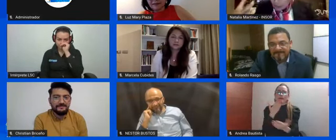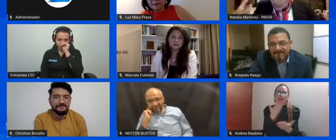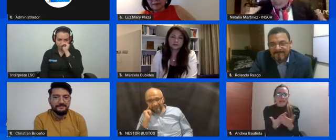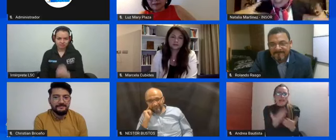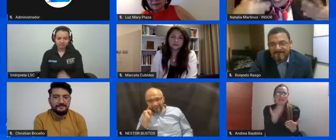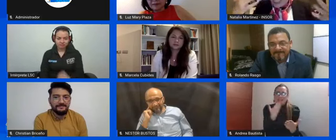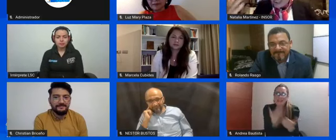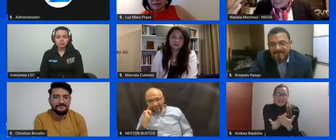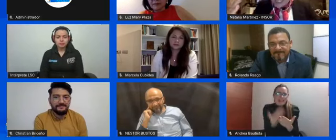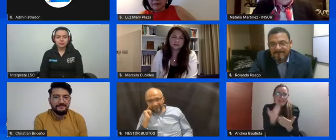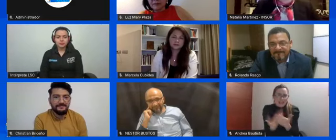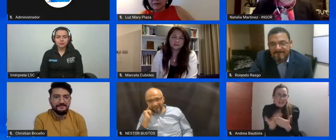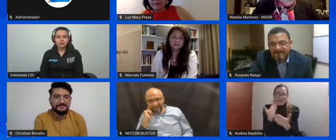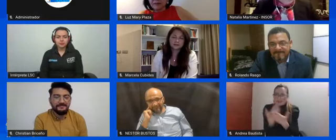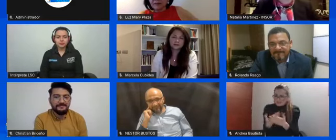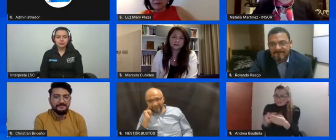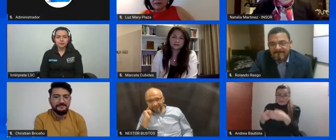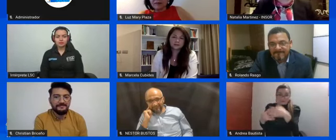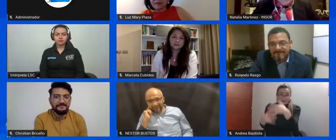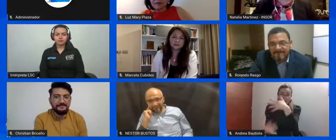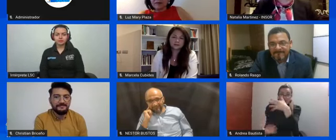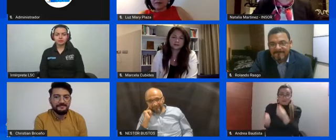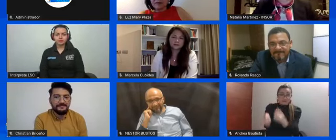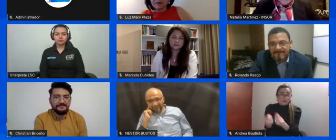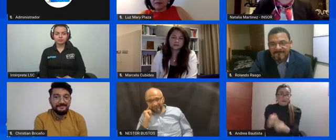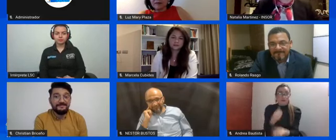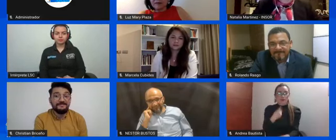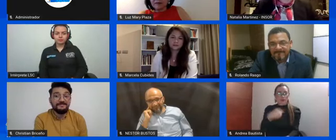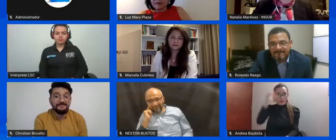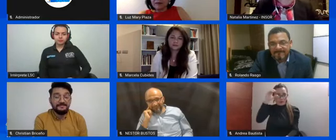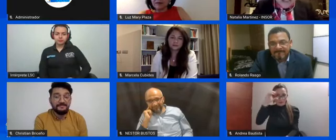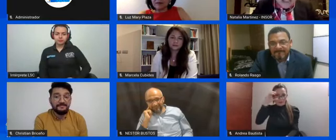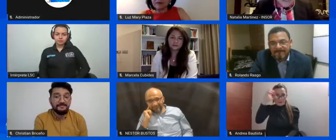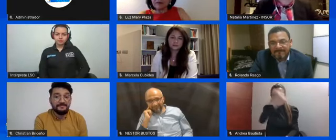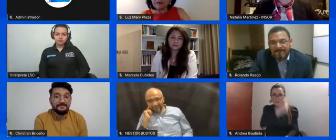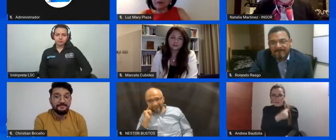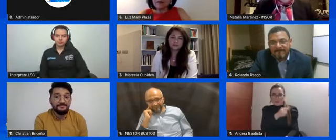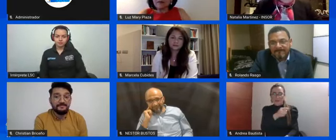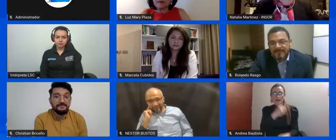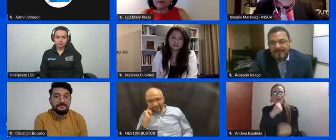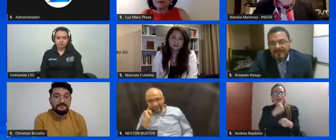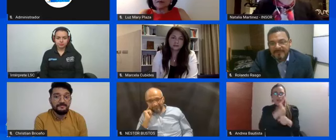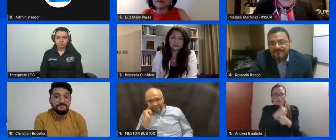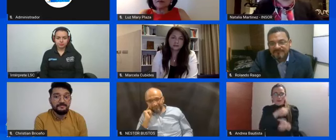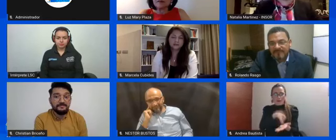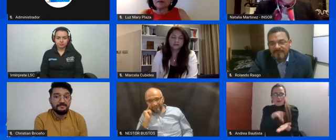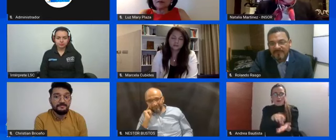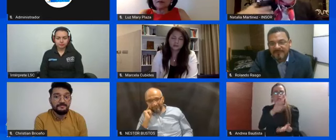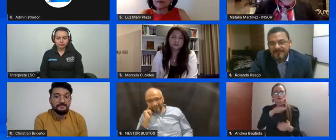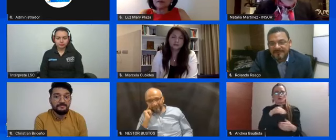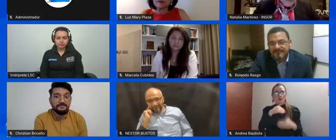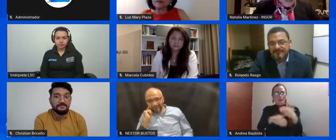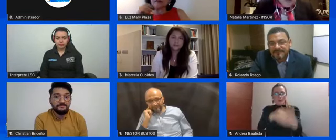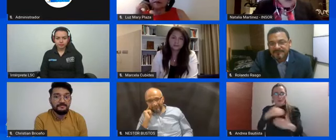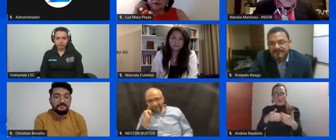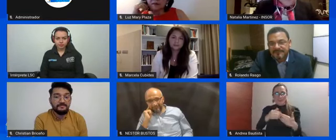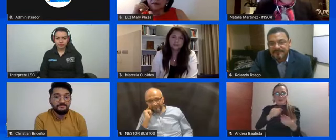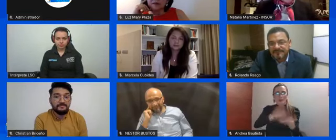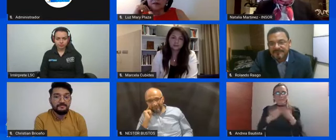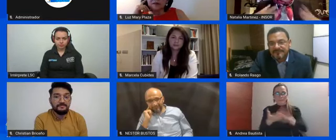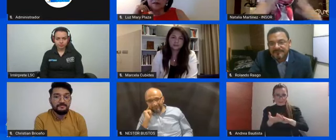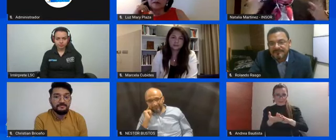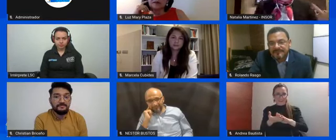reconocimiento. Destacaban de Marcela también el tema del trabajo en el proceso de paz y de los talleres de paz que se hicieron, que tuvieron mucho